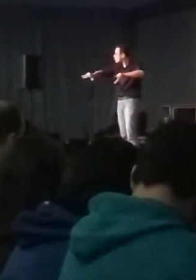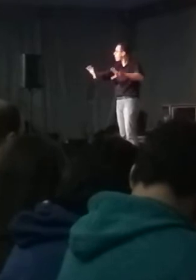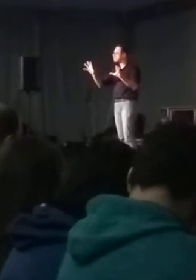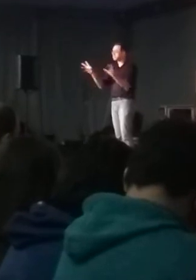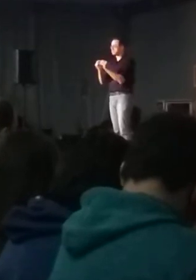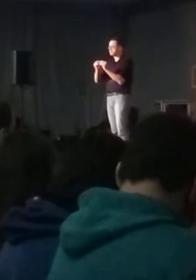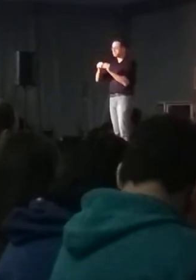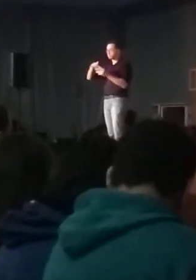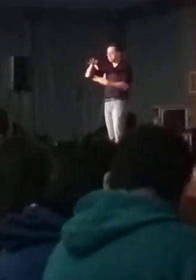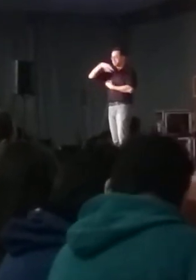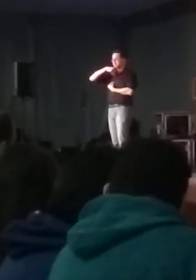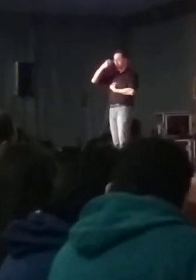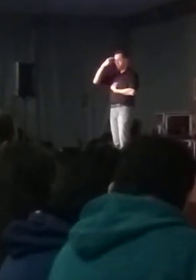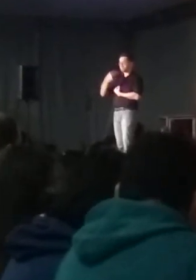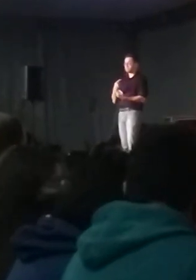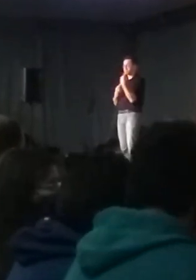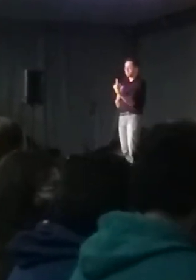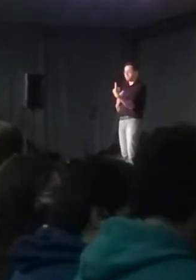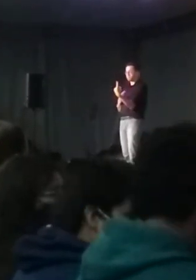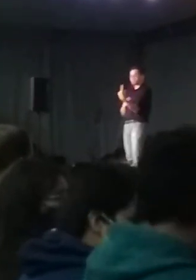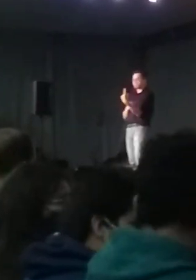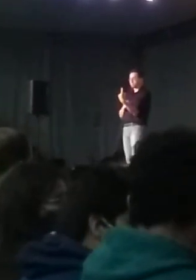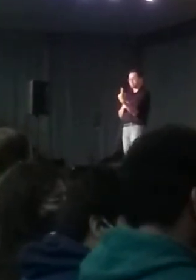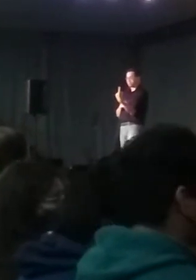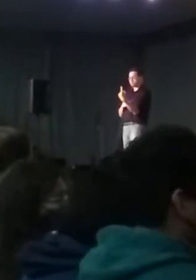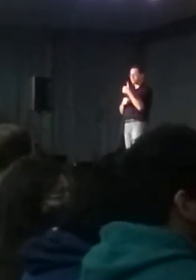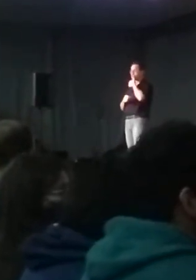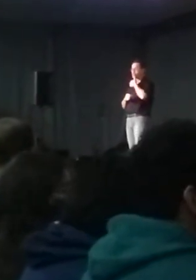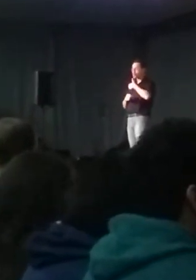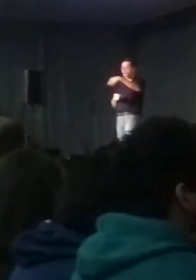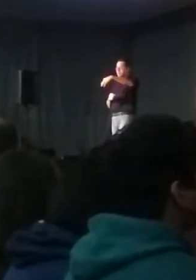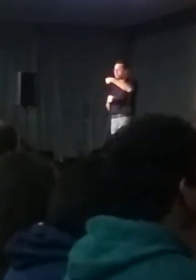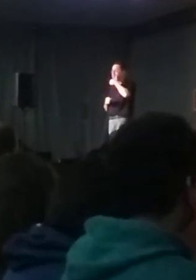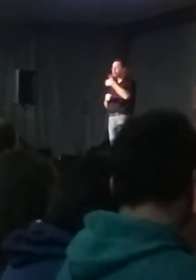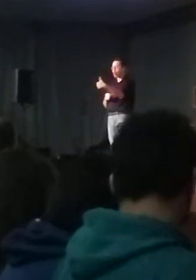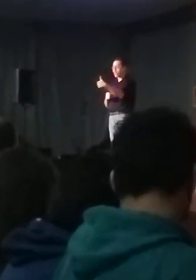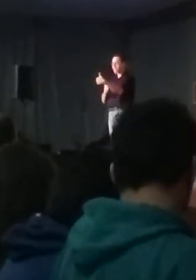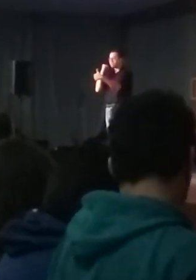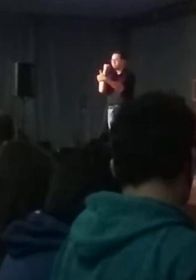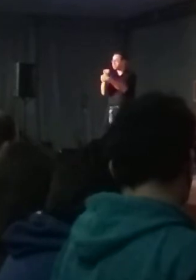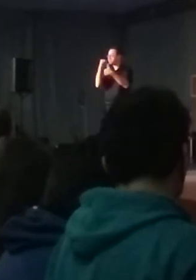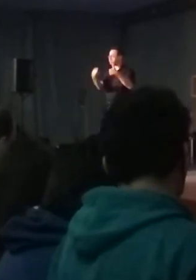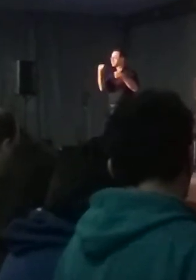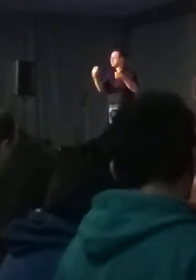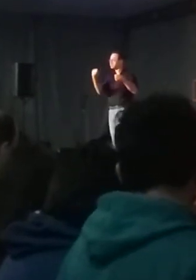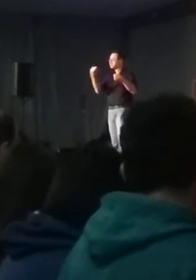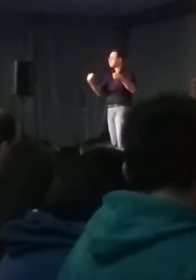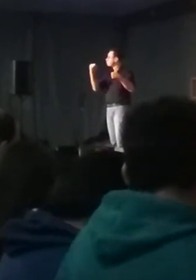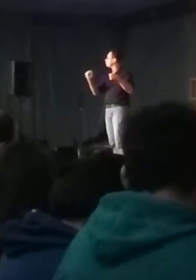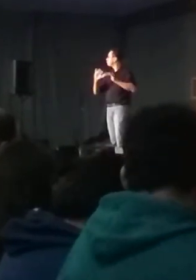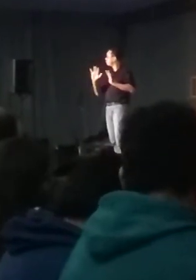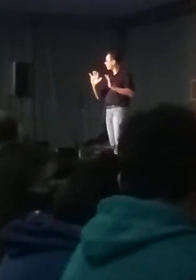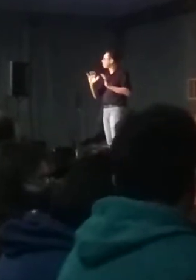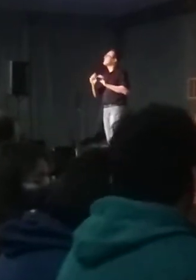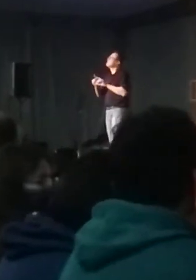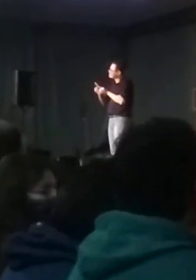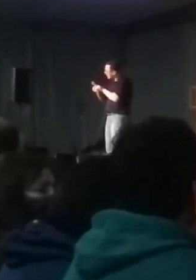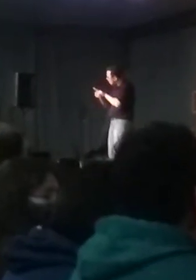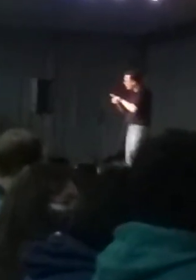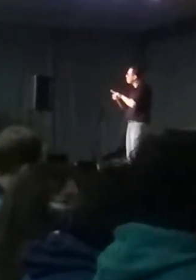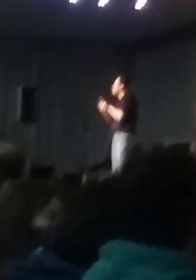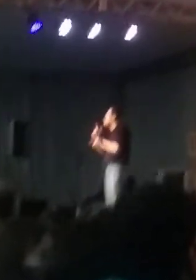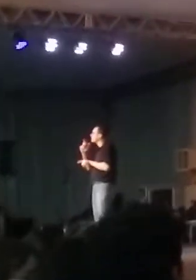Não tem um indivíduo ali, tem uma massa que é um símbolo. As pessoas também têm nos